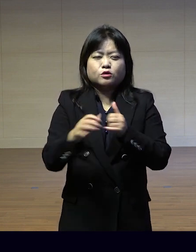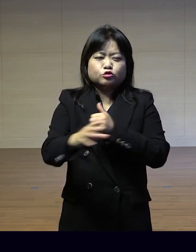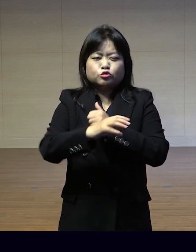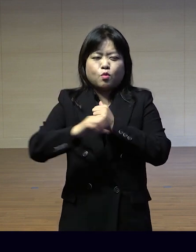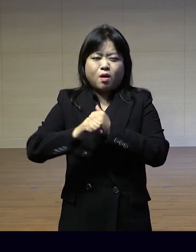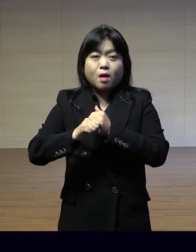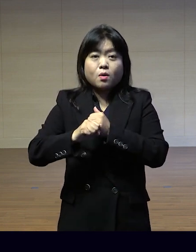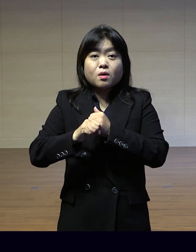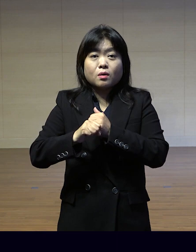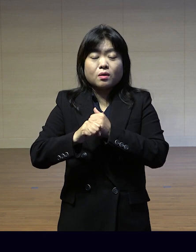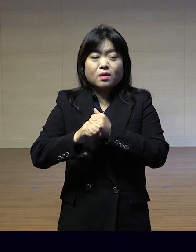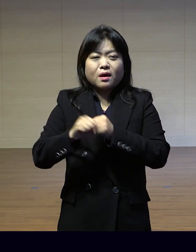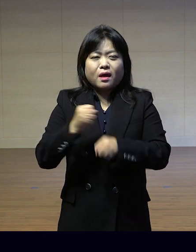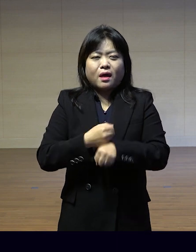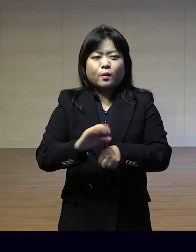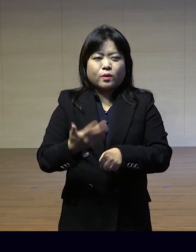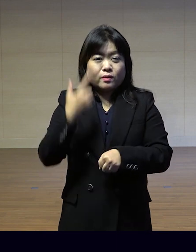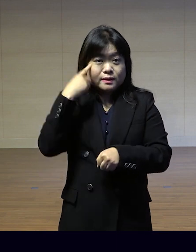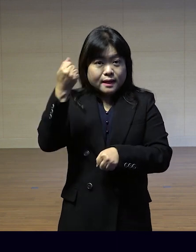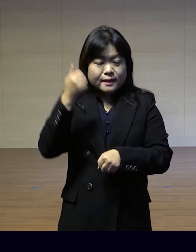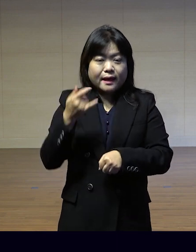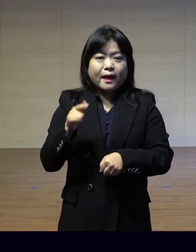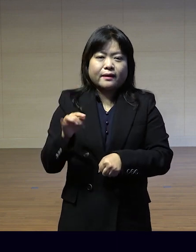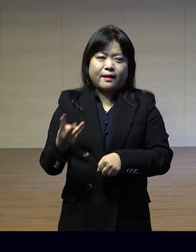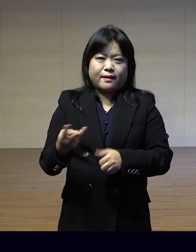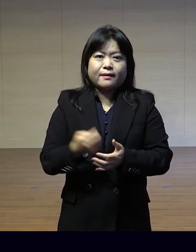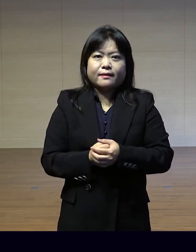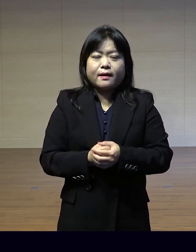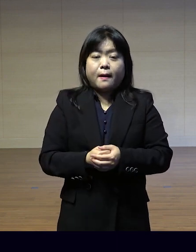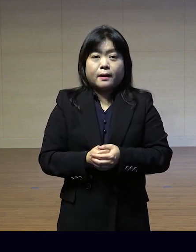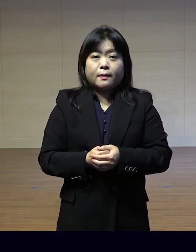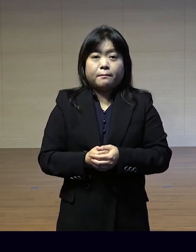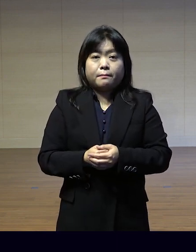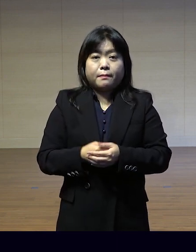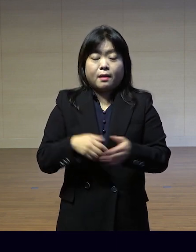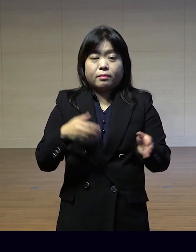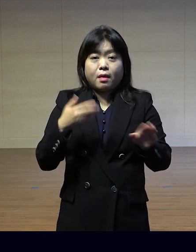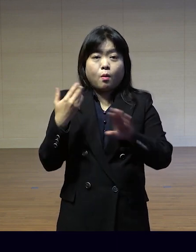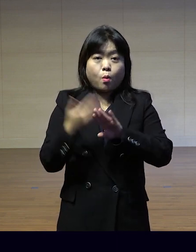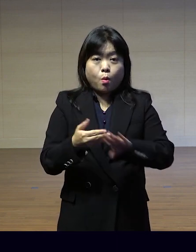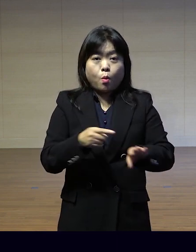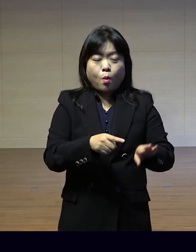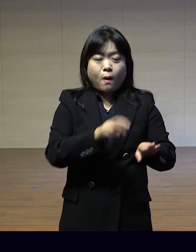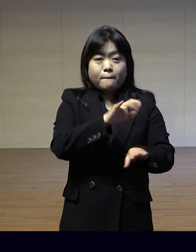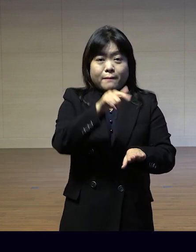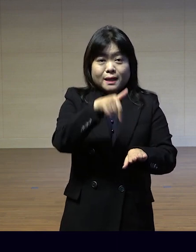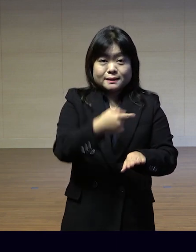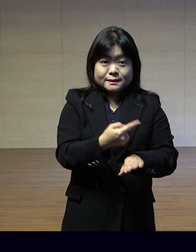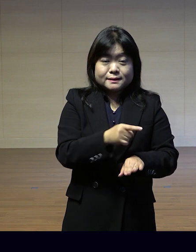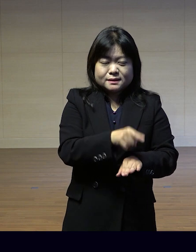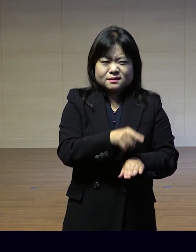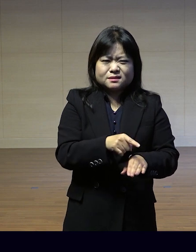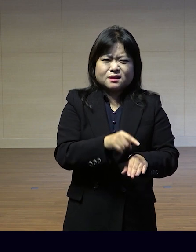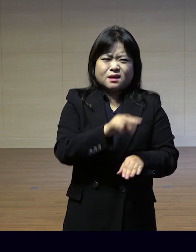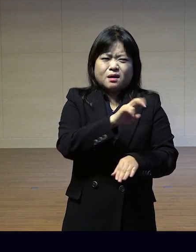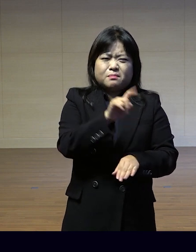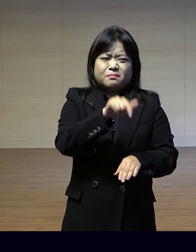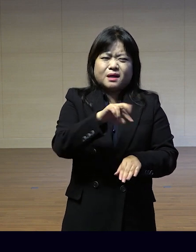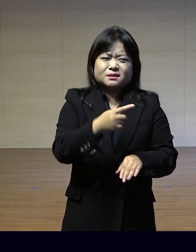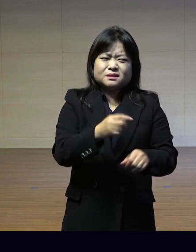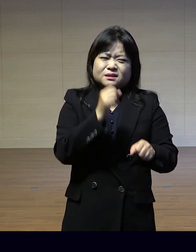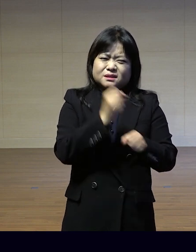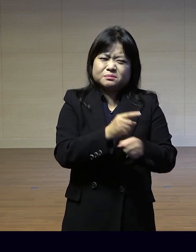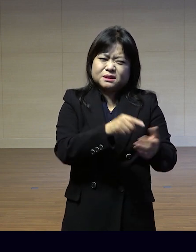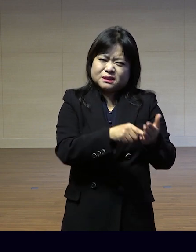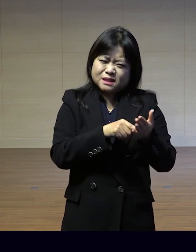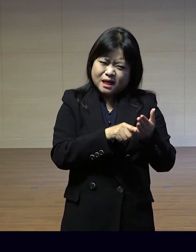리드해 나가야 된다라고 하는 생각을 갖고 있는 사람입니다. 그 반면에 이제 마르크스 같은 경우는 이미 새롭게